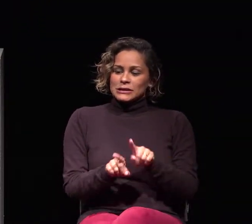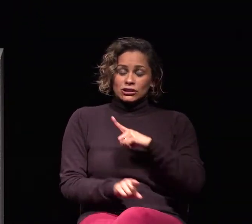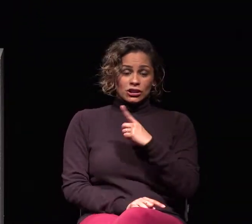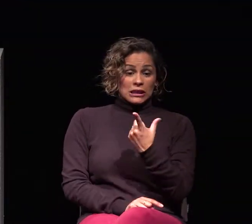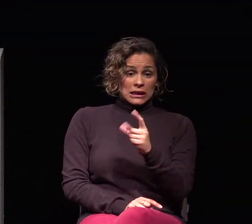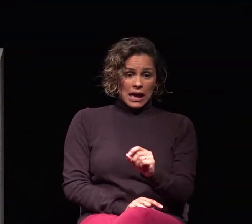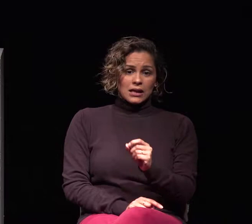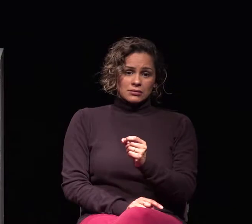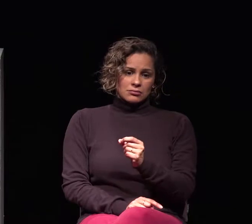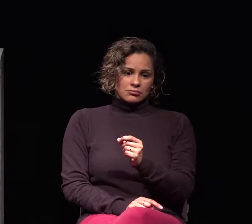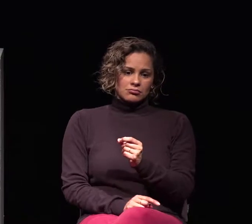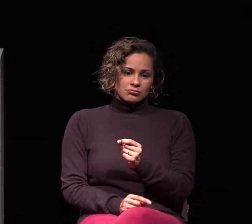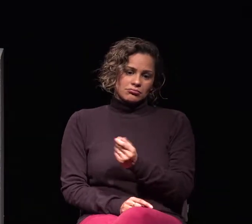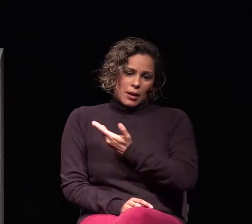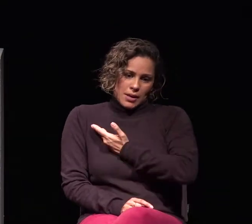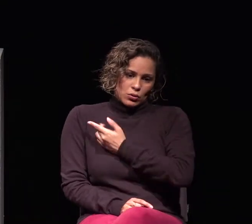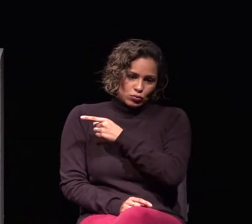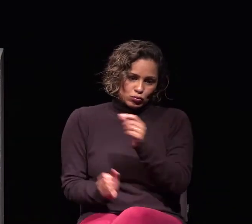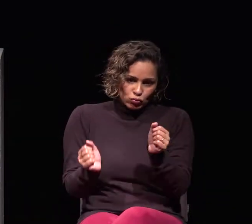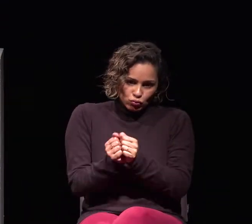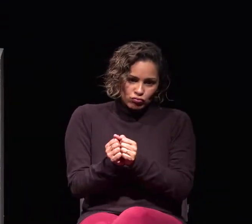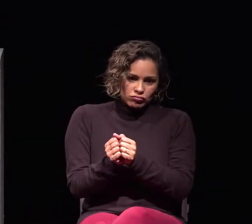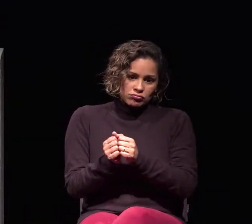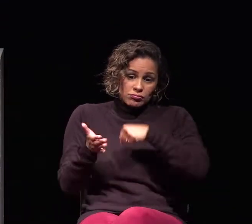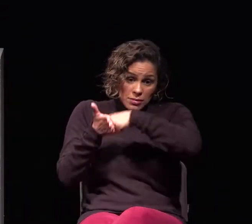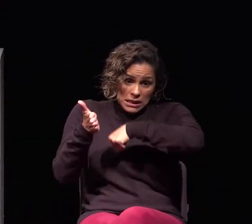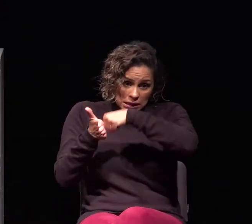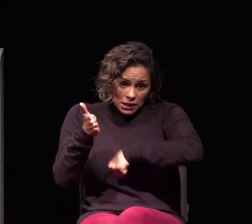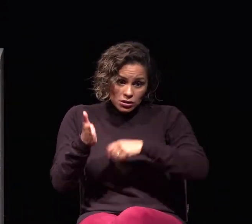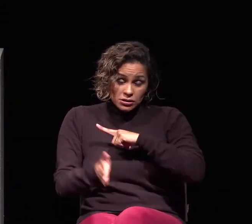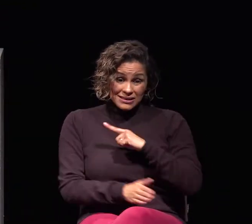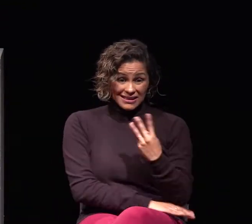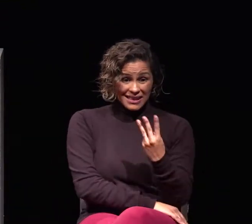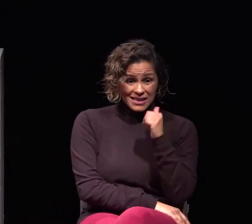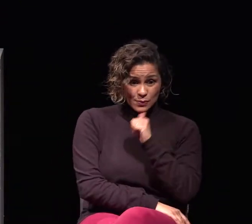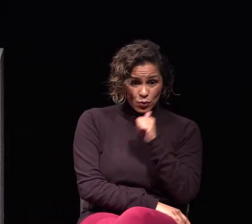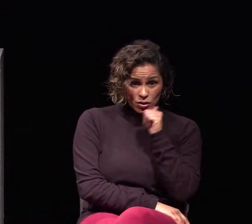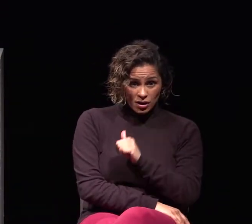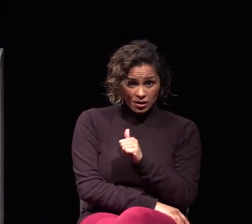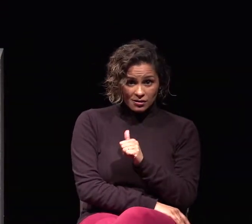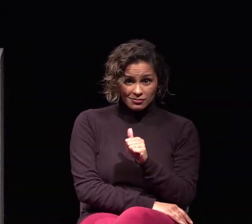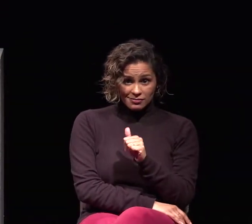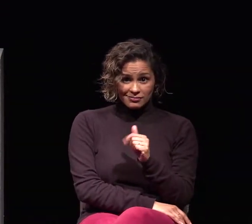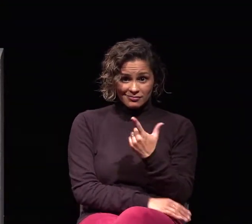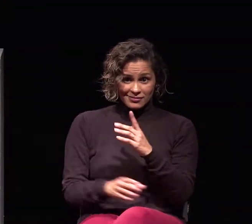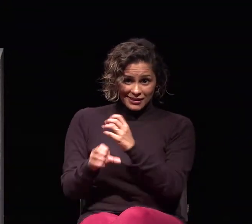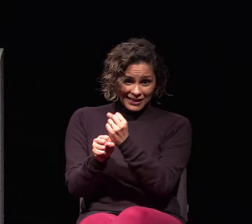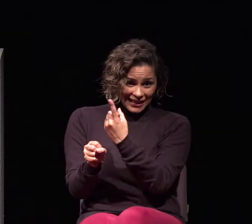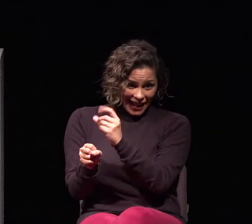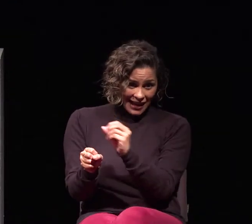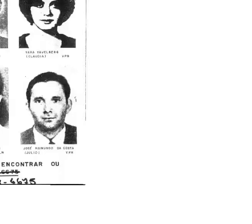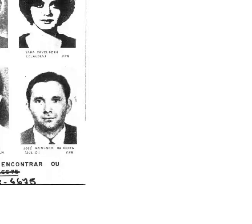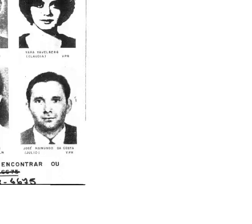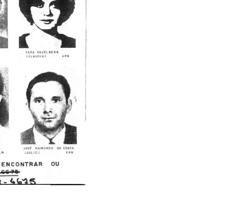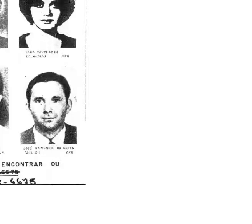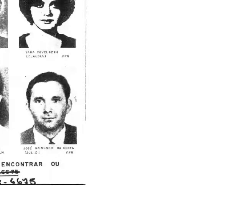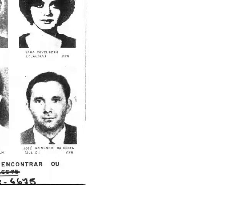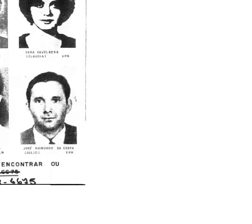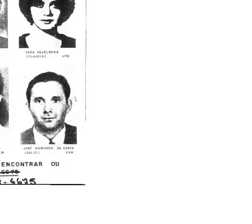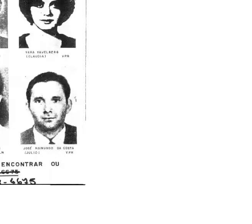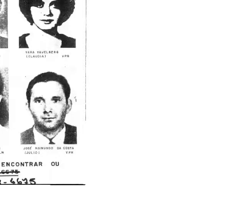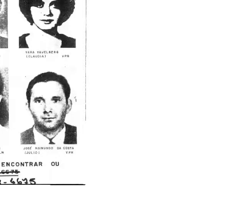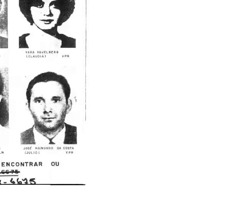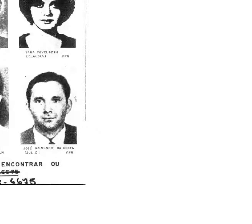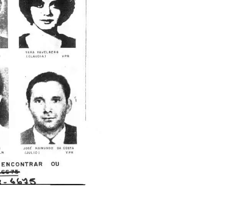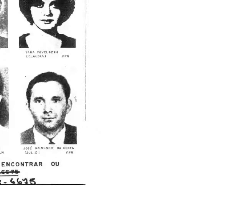militantes, sendo que 3 são mulheres, né? Vocês estão vendo? É a Maria Amélia, a Yara Weberg e a Darcy